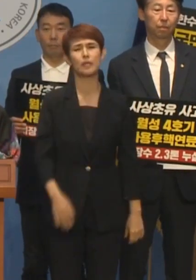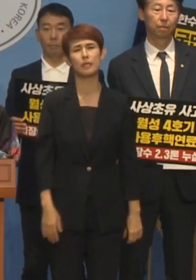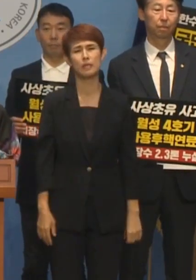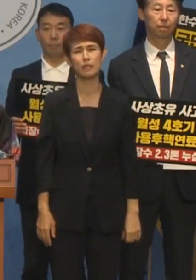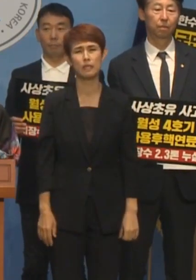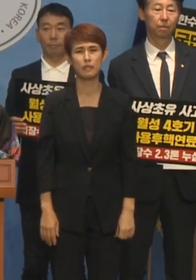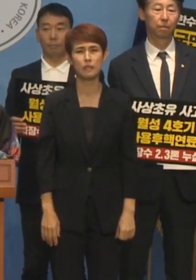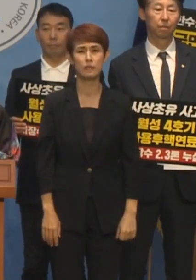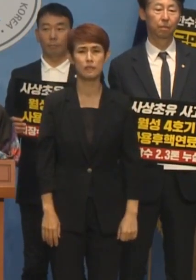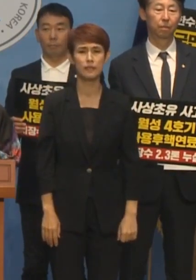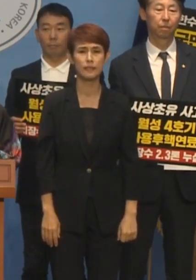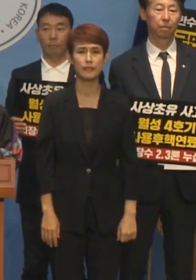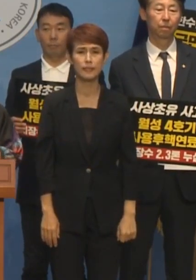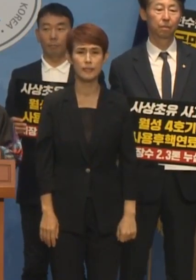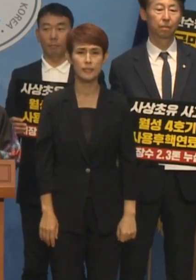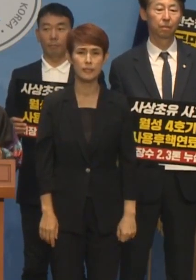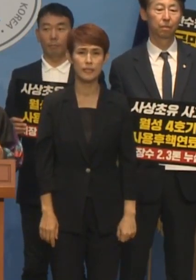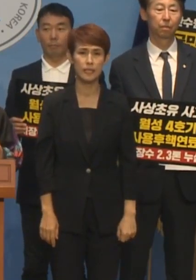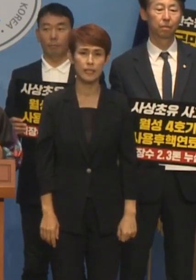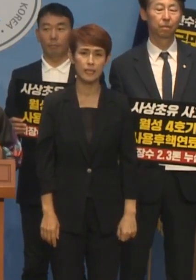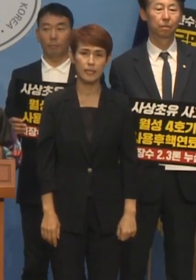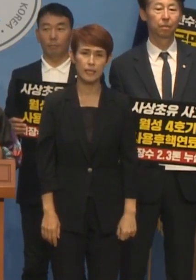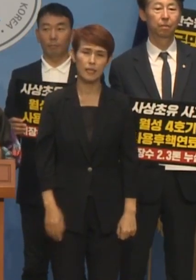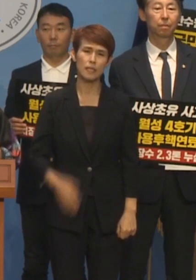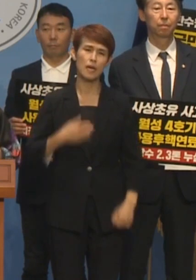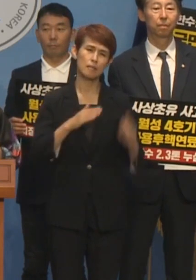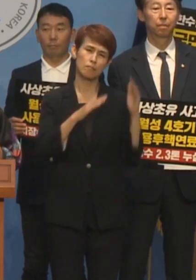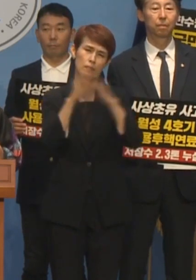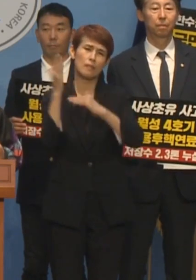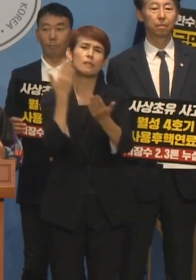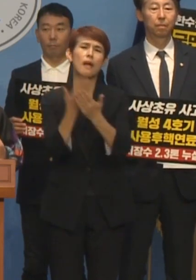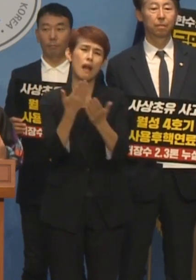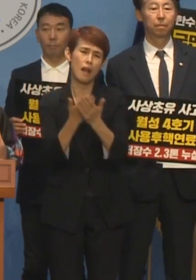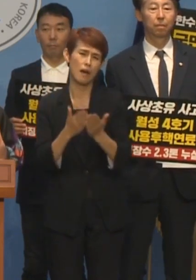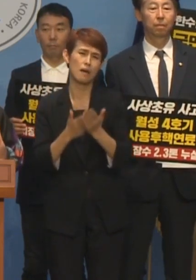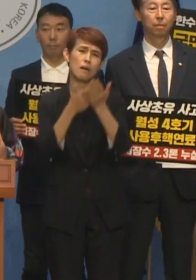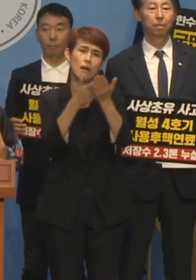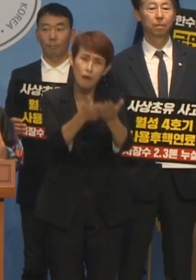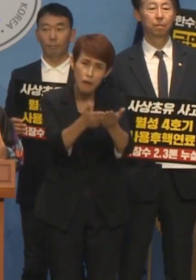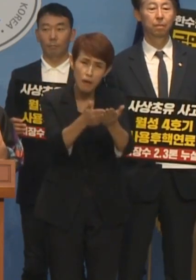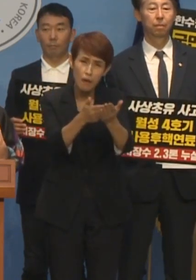그래서 정말 이주를 시켜달라고 요구를 했지만